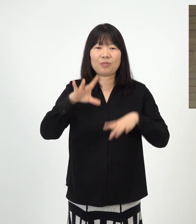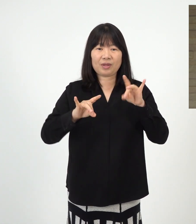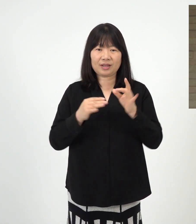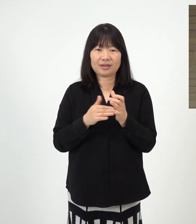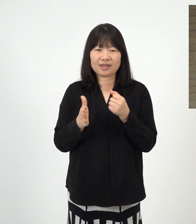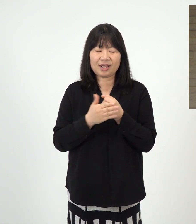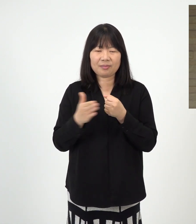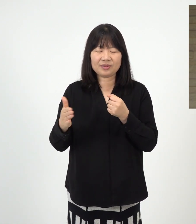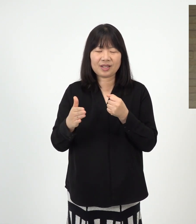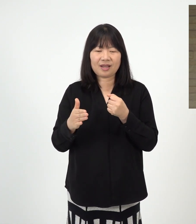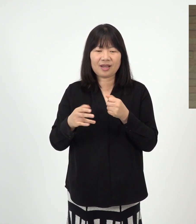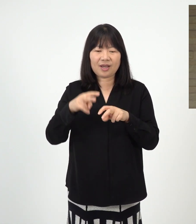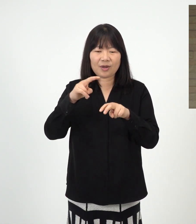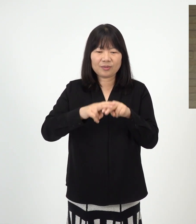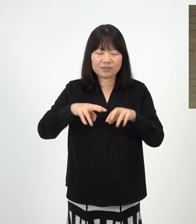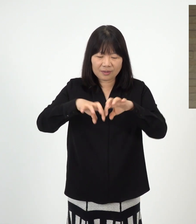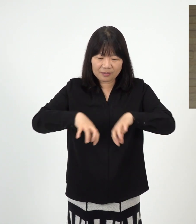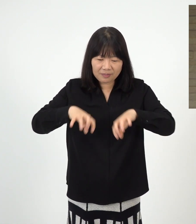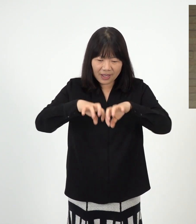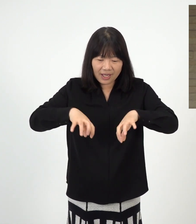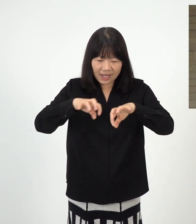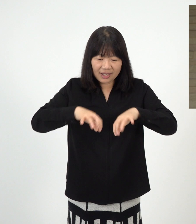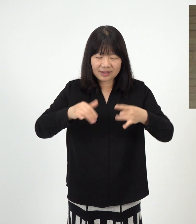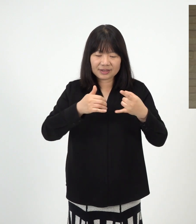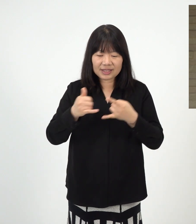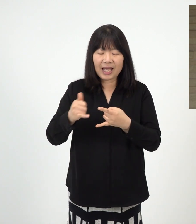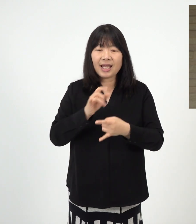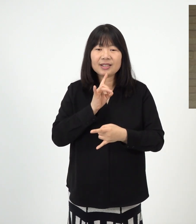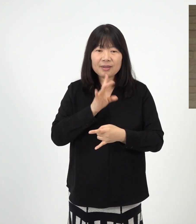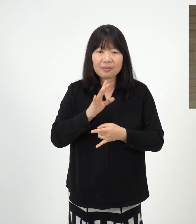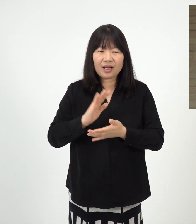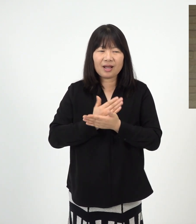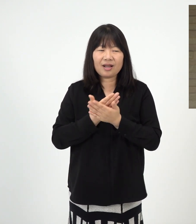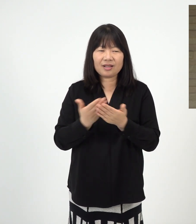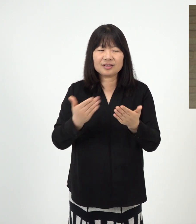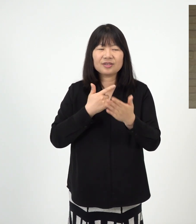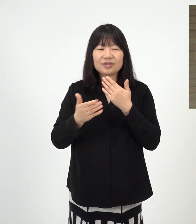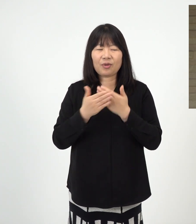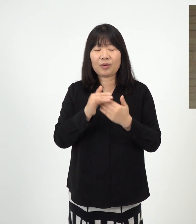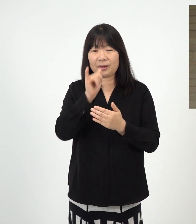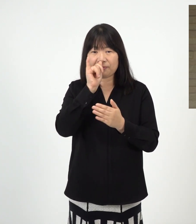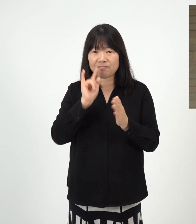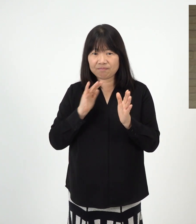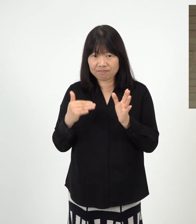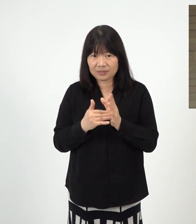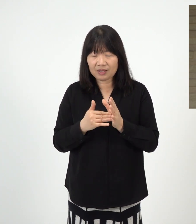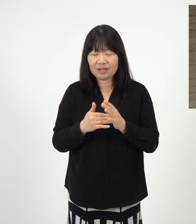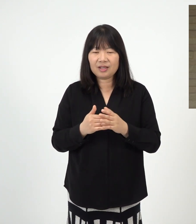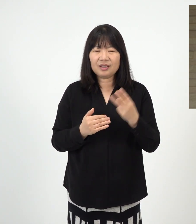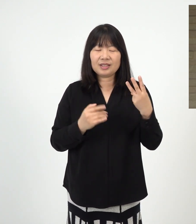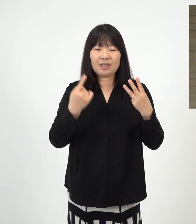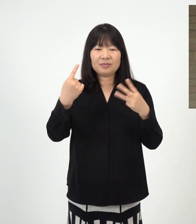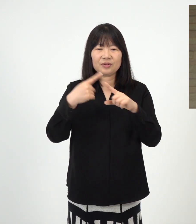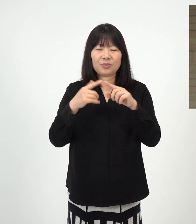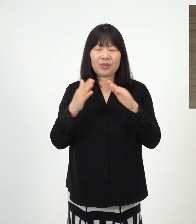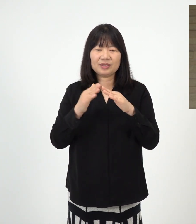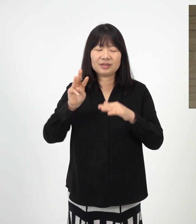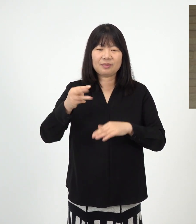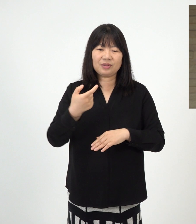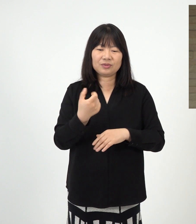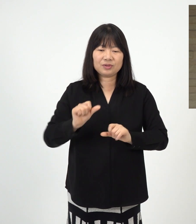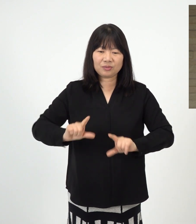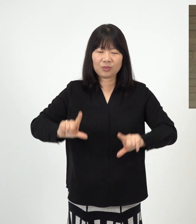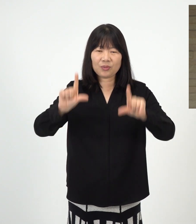목말라 운물을 팔 수 있는 자에게만 겪어지는 경험이고 은혜입니다. 3일교회는